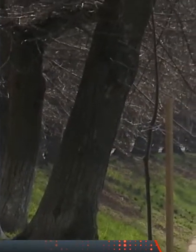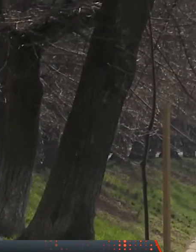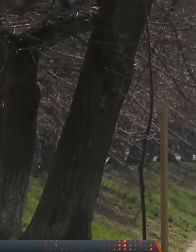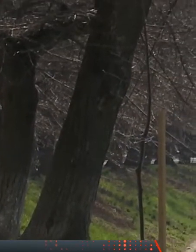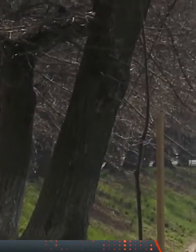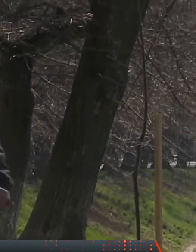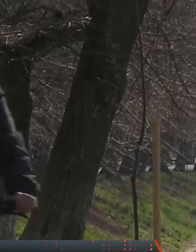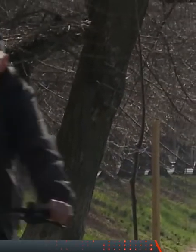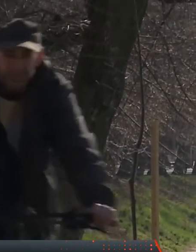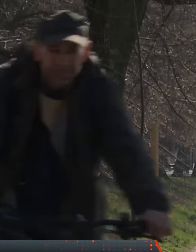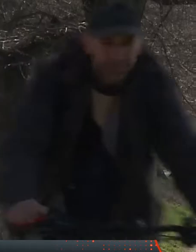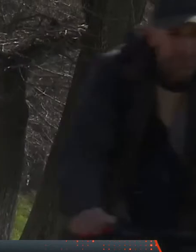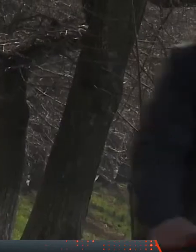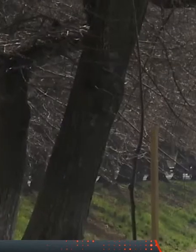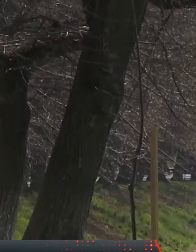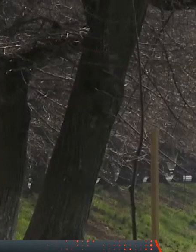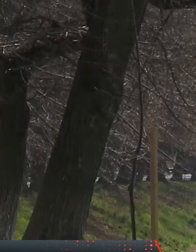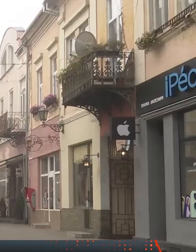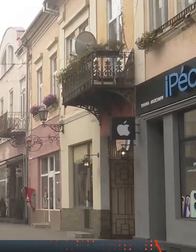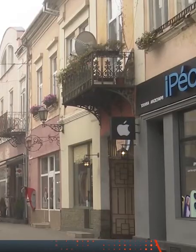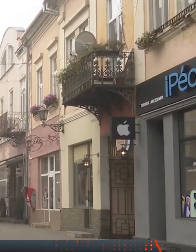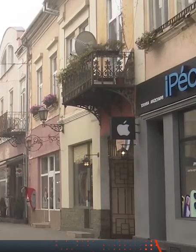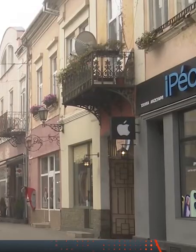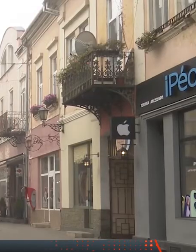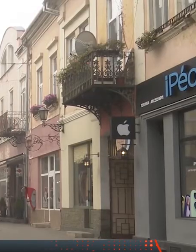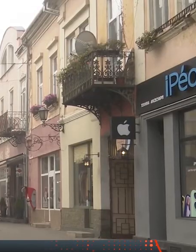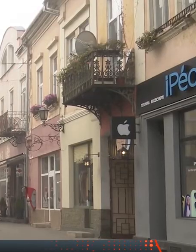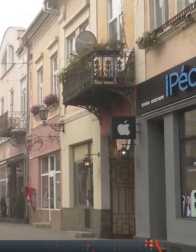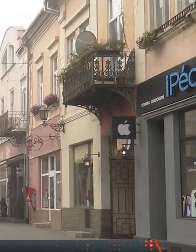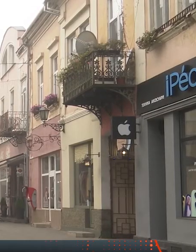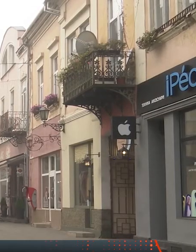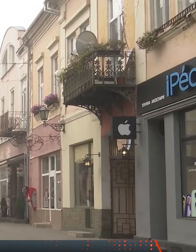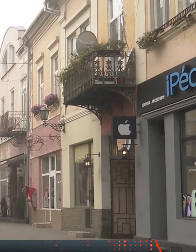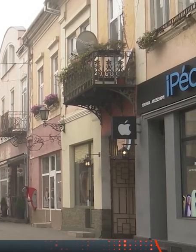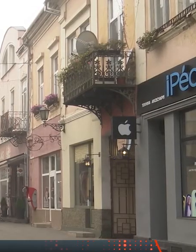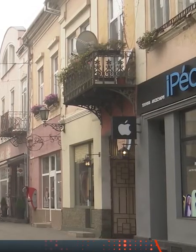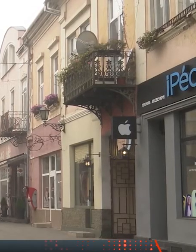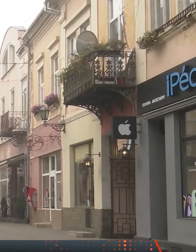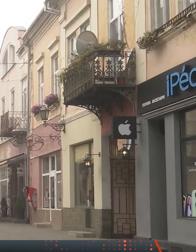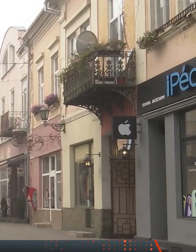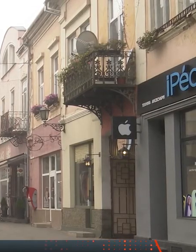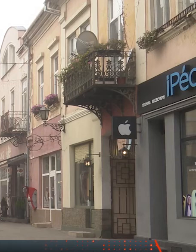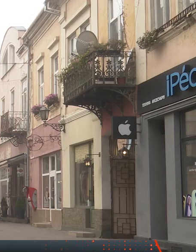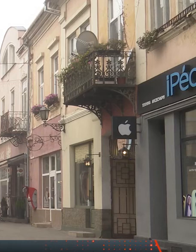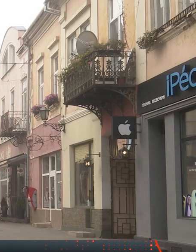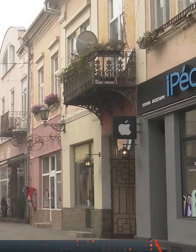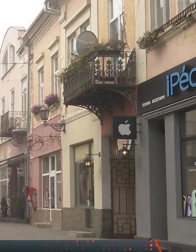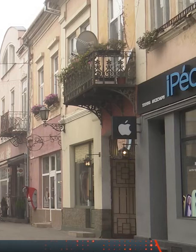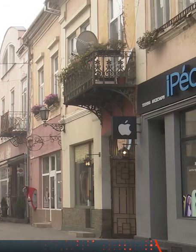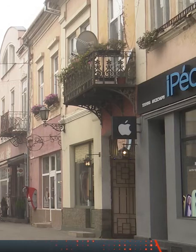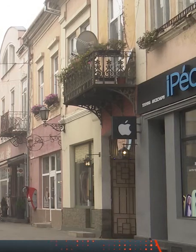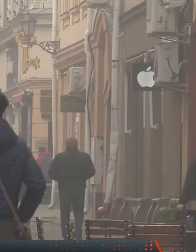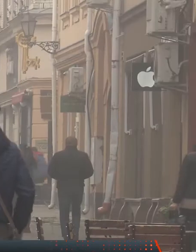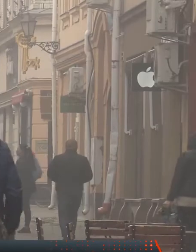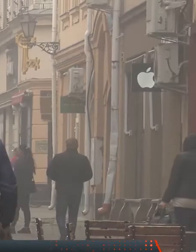Микита. В свою чергу мер Ужгорода доповів, виділили кошти на позачергові сесії для потреб переселенців. До слова, за добу 600 громадян, а